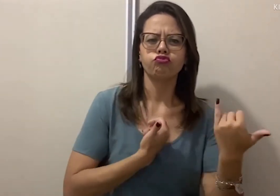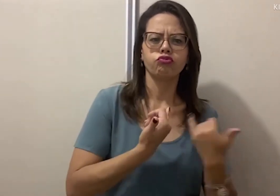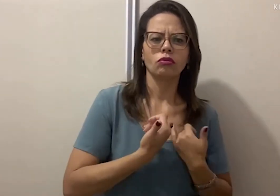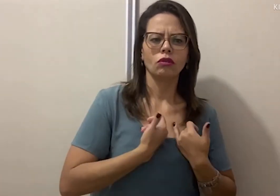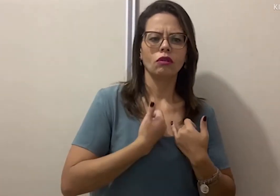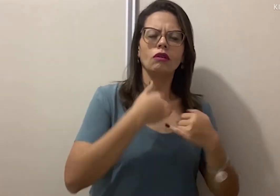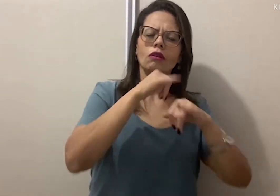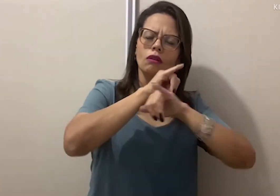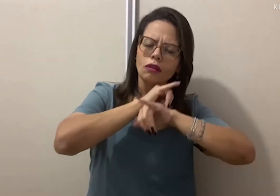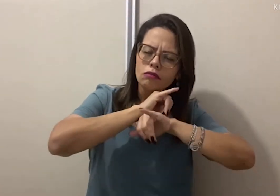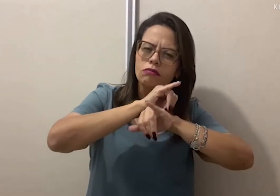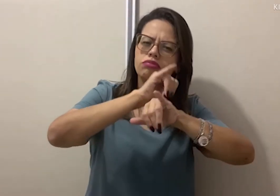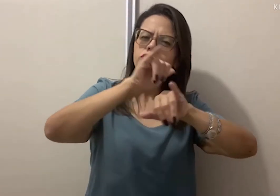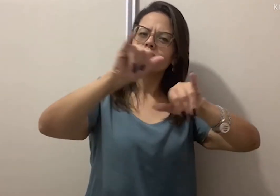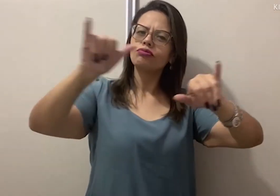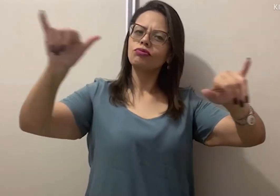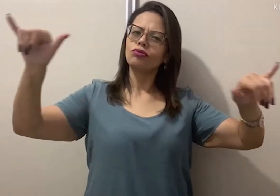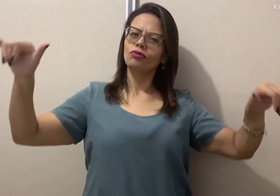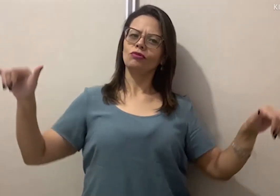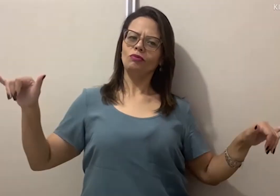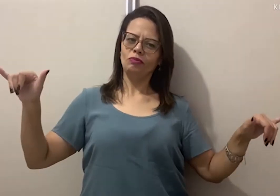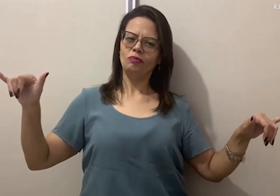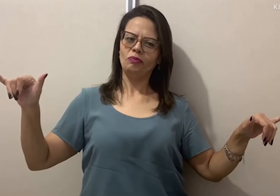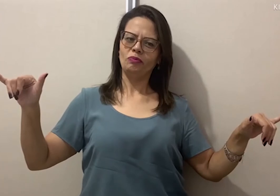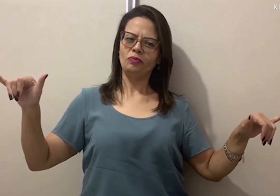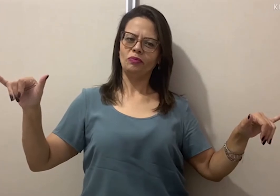avisaram. Eu aviso a todos.